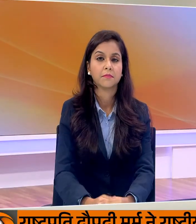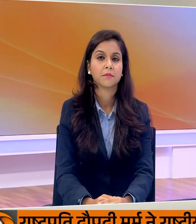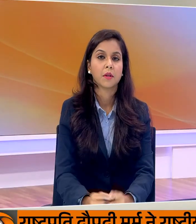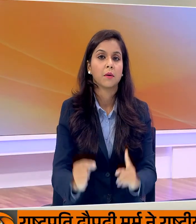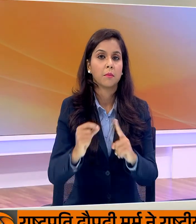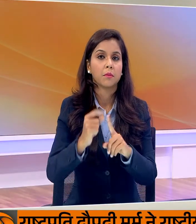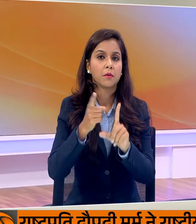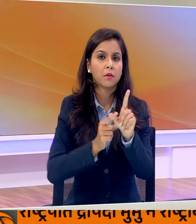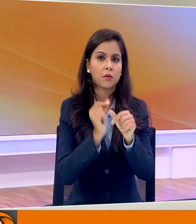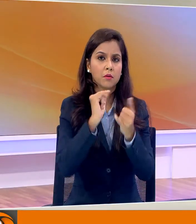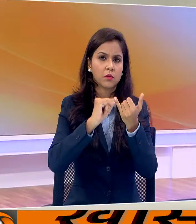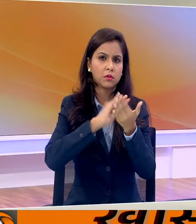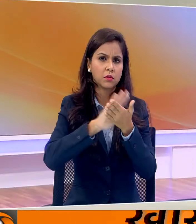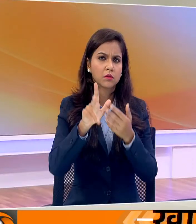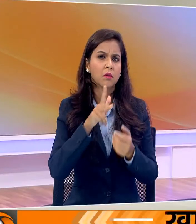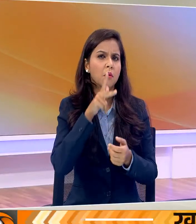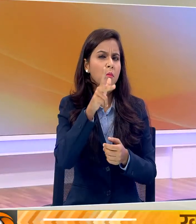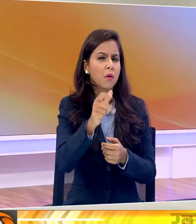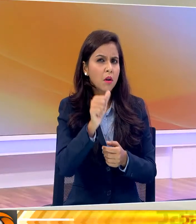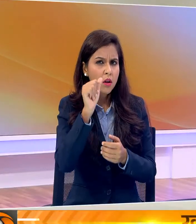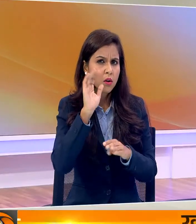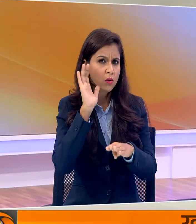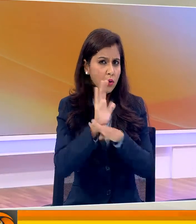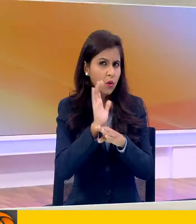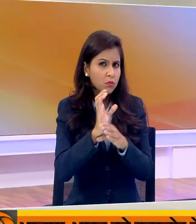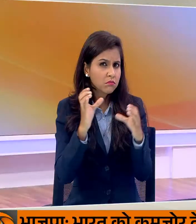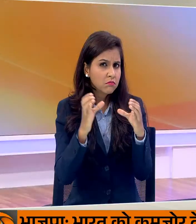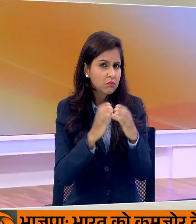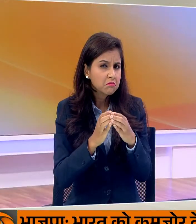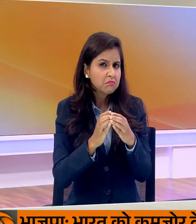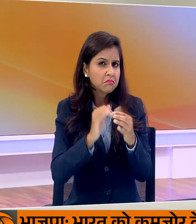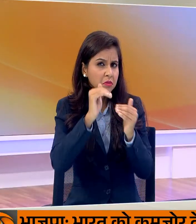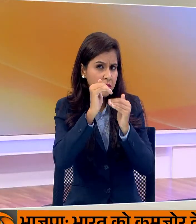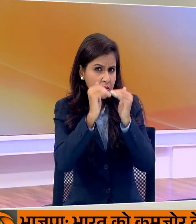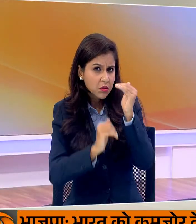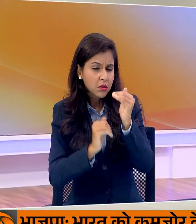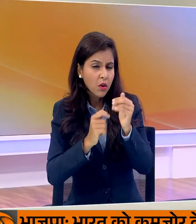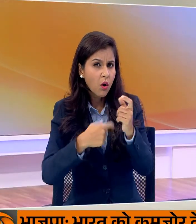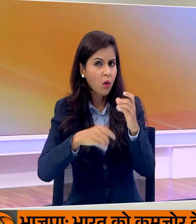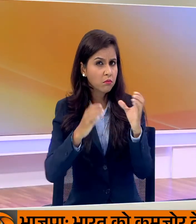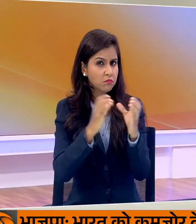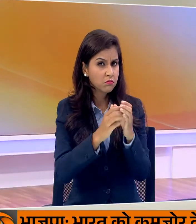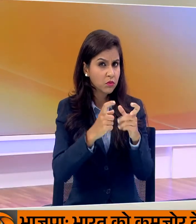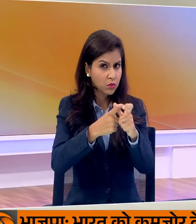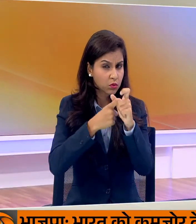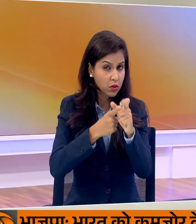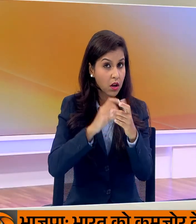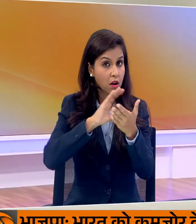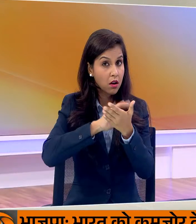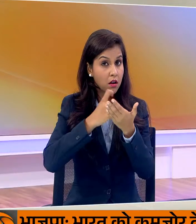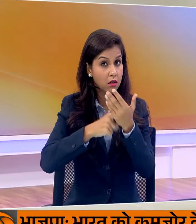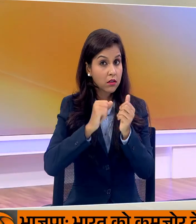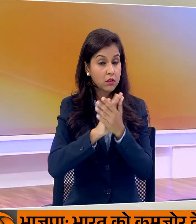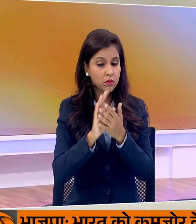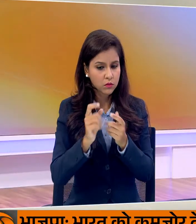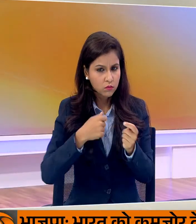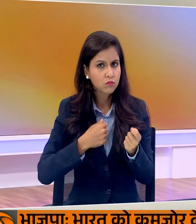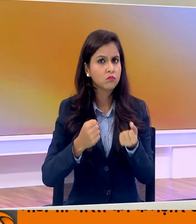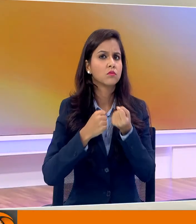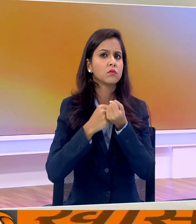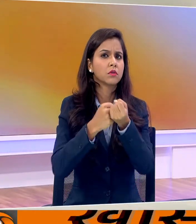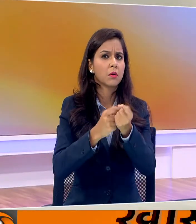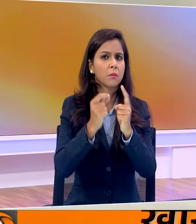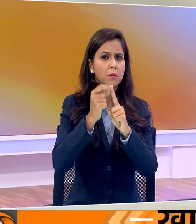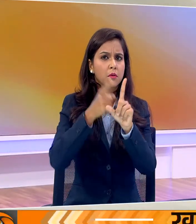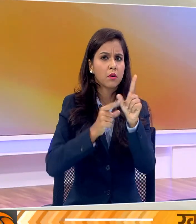पीयूष गोयल का कहना है कि कांग्रेस भारत के अल्पसंख्यक समुदाय की सुरक्षा पर सवाल उठाते हैं और राहुल गांधी उनके साथ खड़े होते हैं। पीयूष